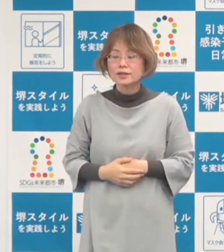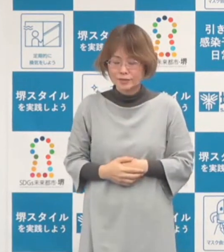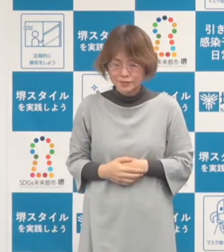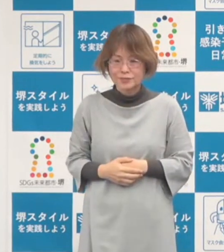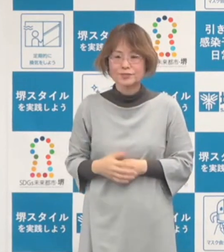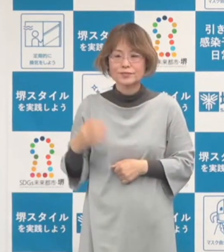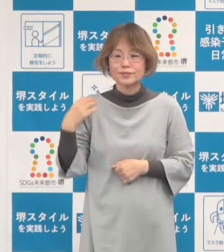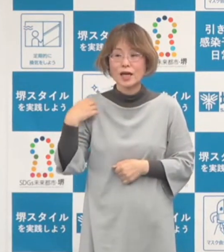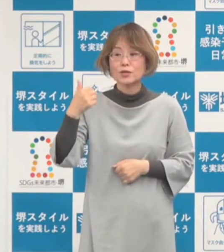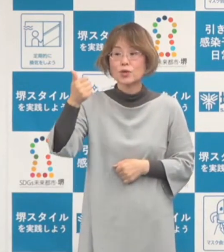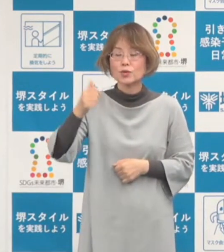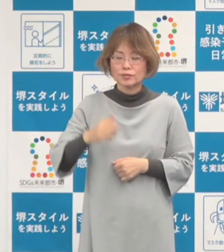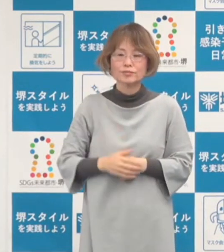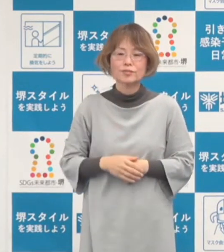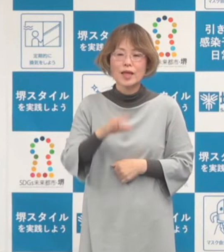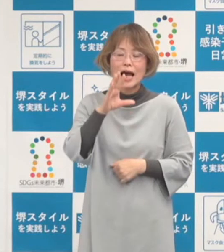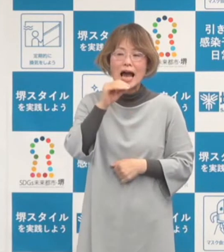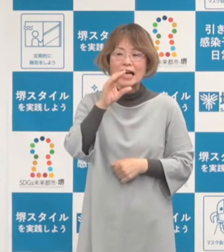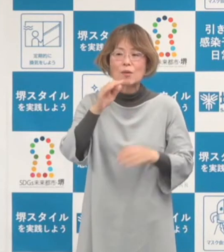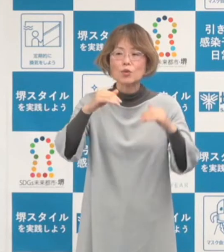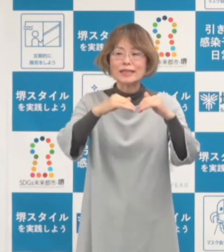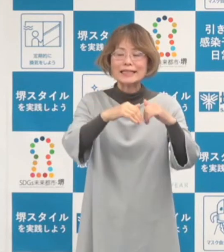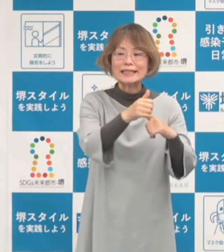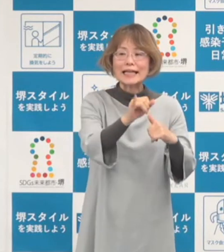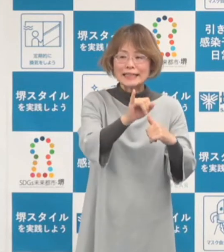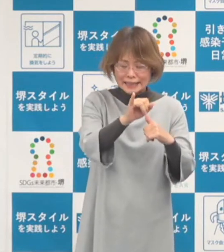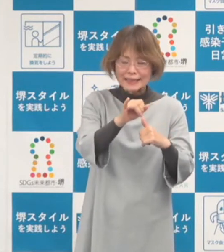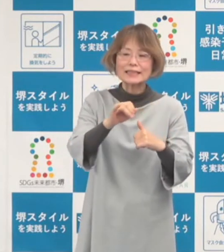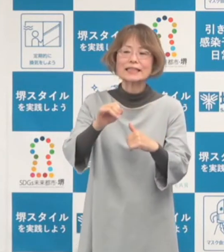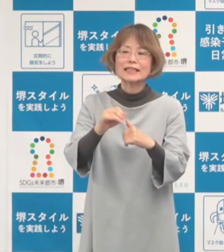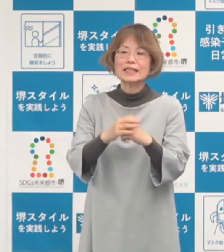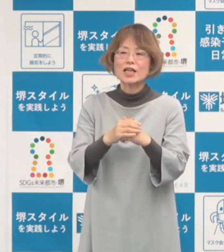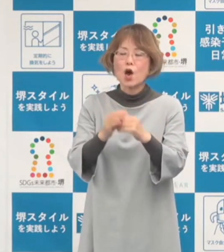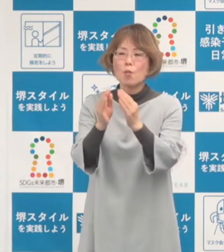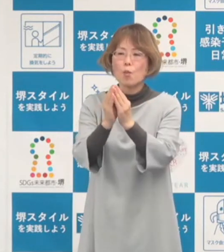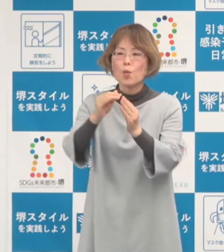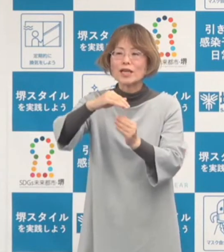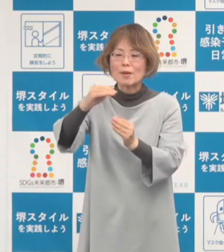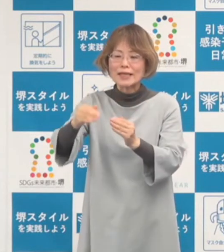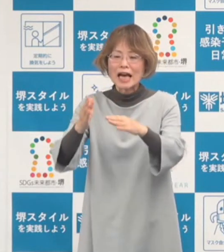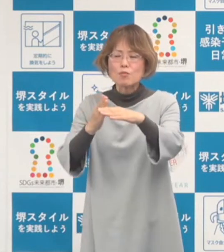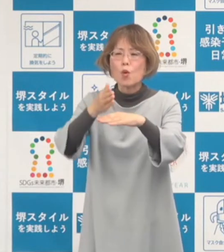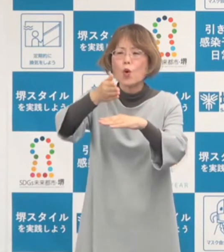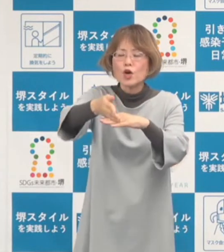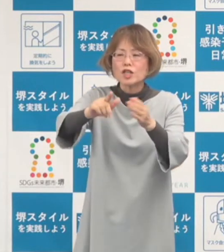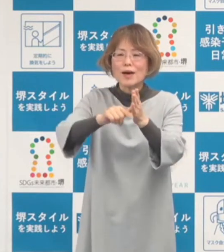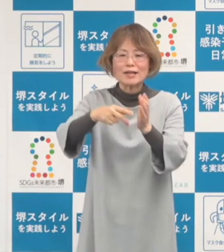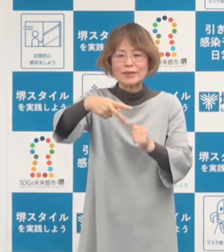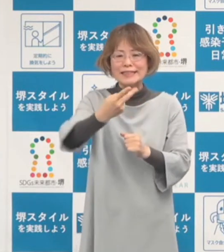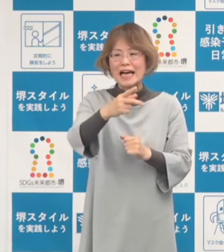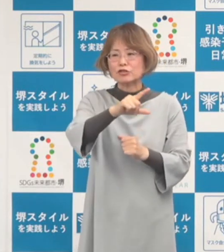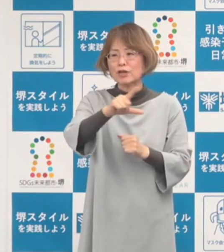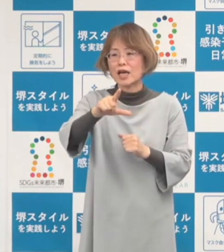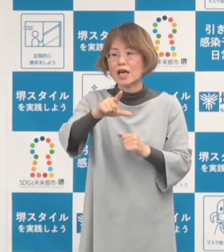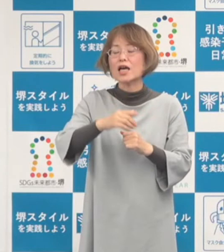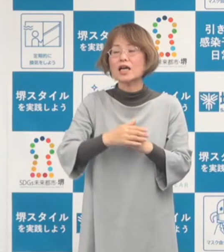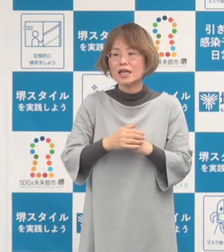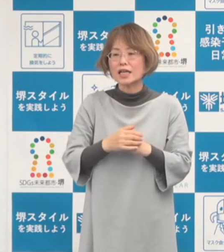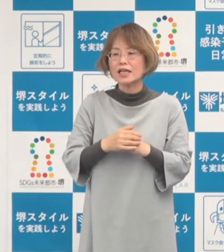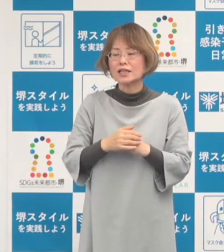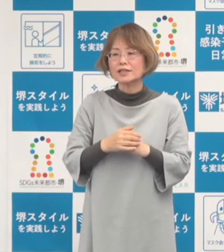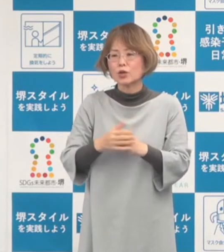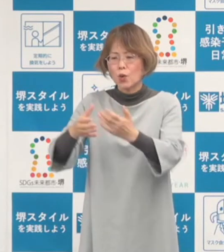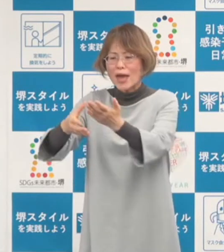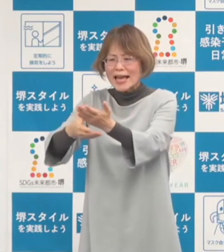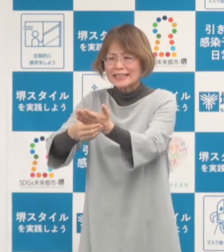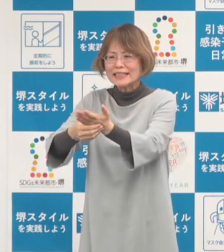はい、鴨谷台、桃山台のこのエリアを超える場合も200円になっております。ただ泉ヶ丘の駅に行く、もしくは泉ヶ丘